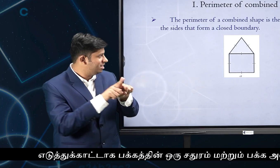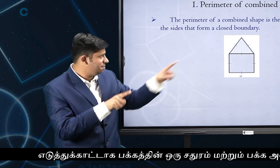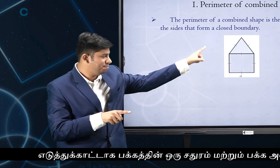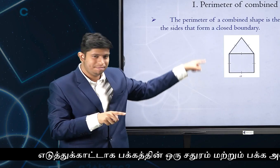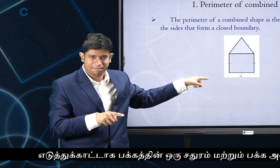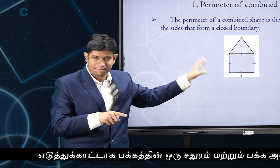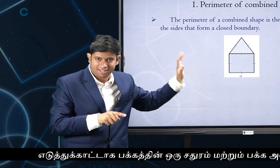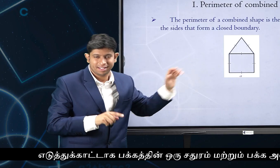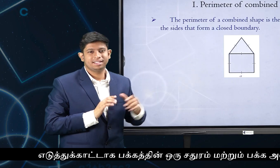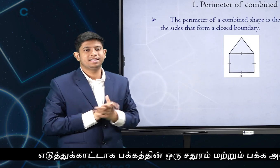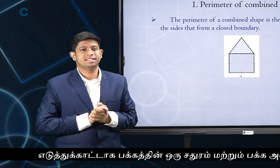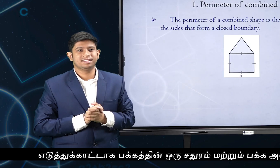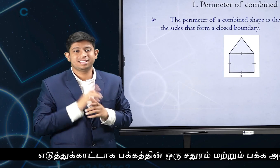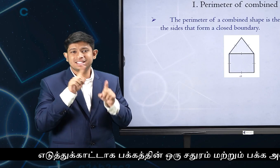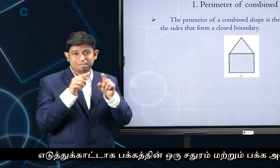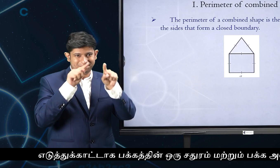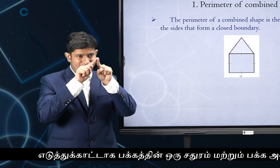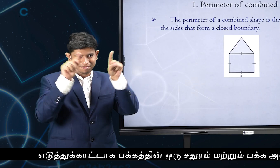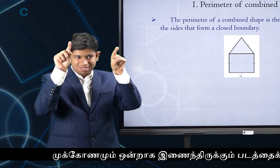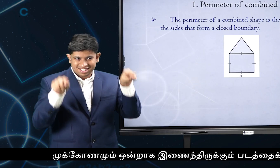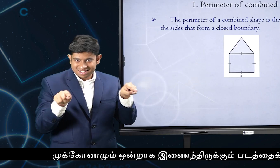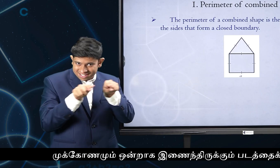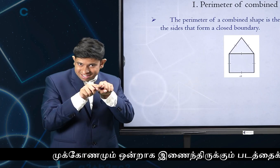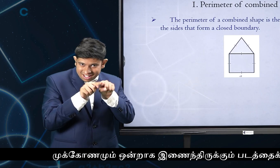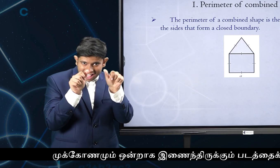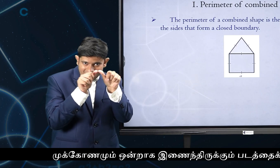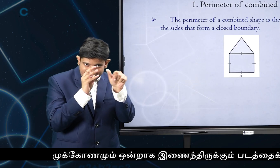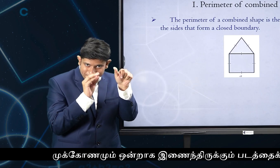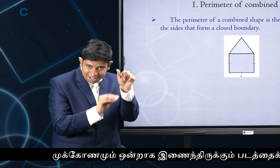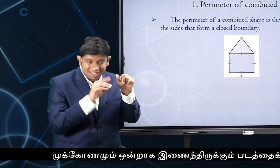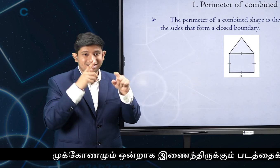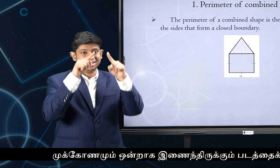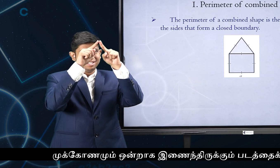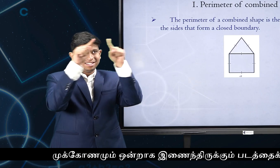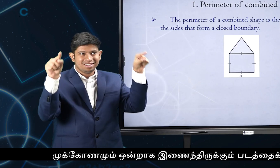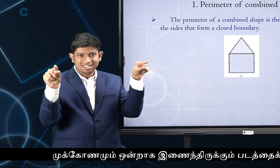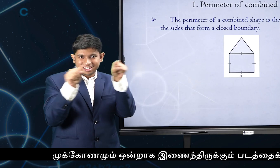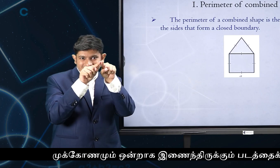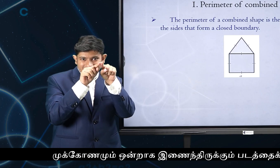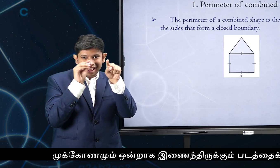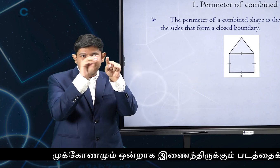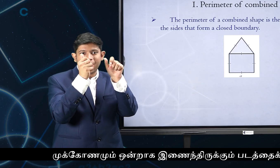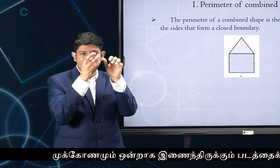மற்றும் பக்க அலகுகளின் சமபக்க முக்கோணமும் ஒன்றாக இணைந்திருக்கும் படத்தை